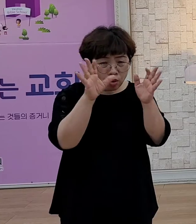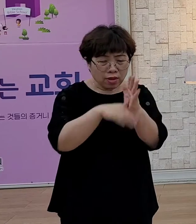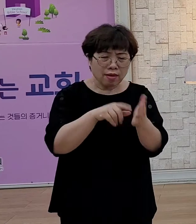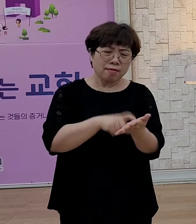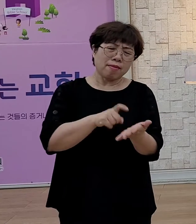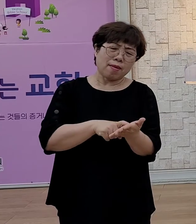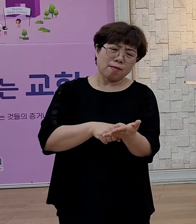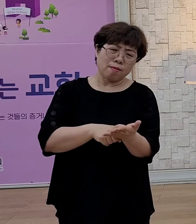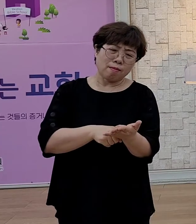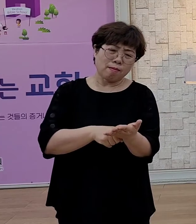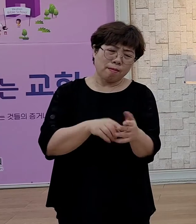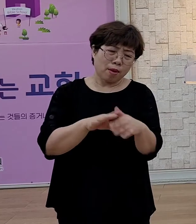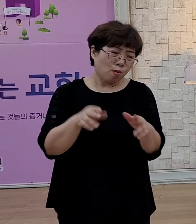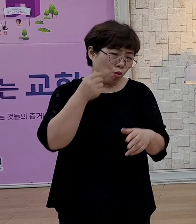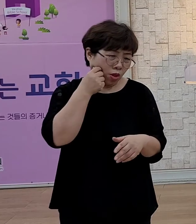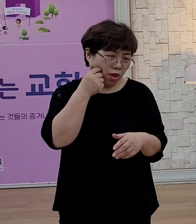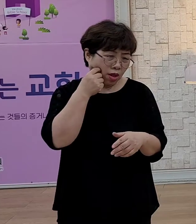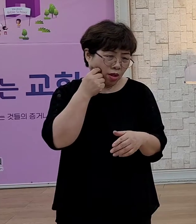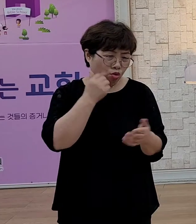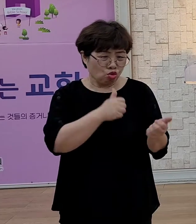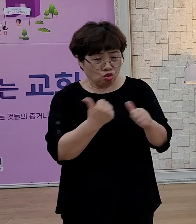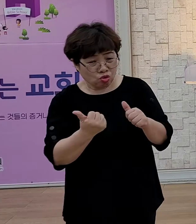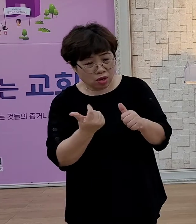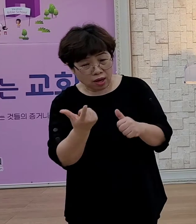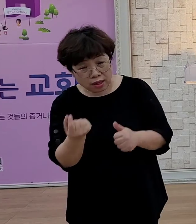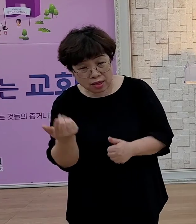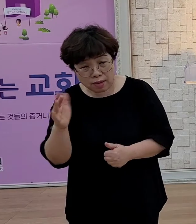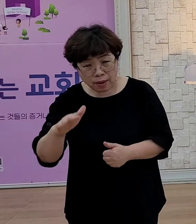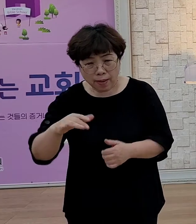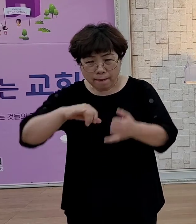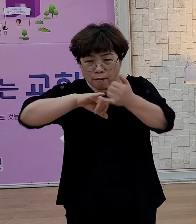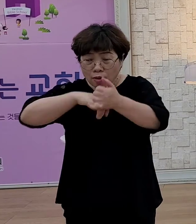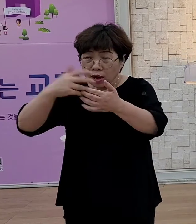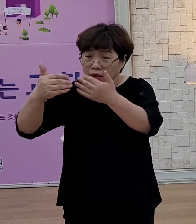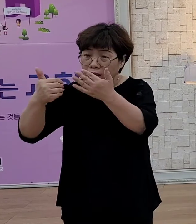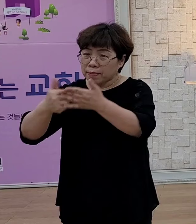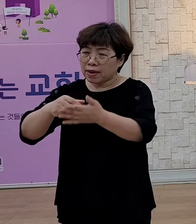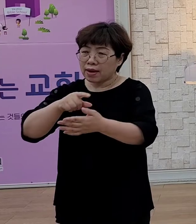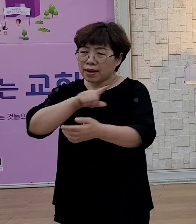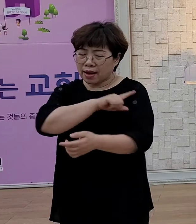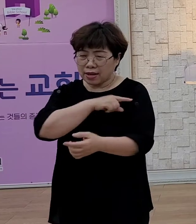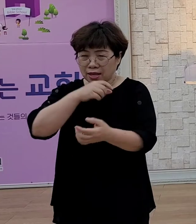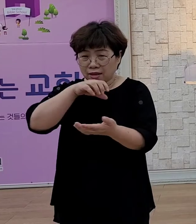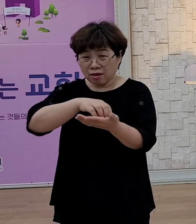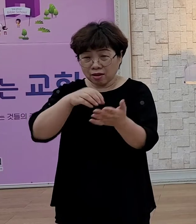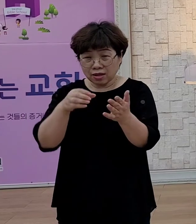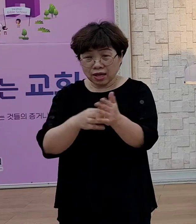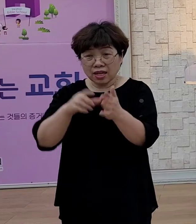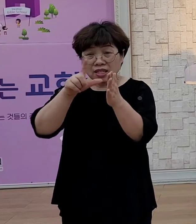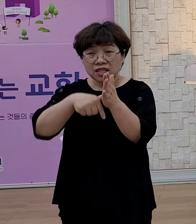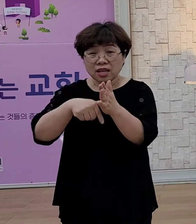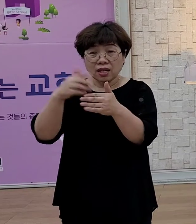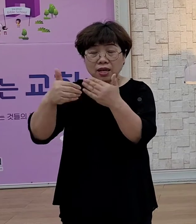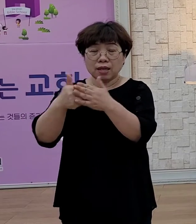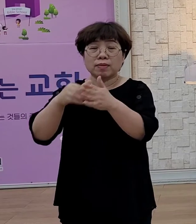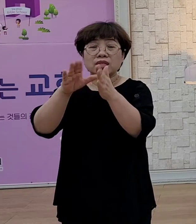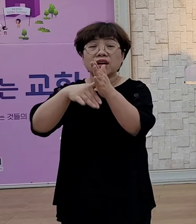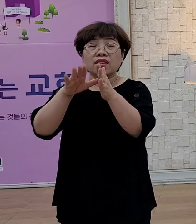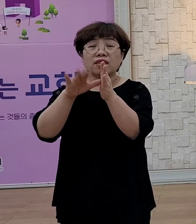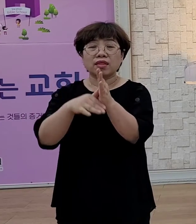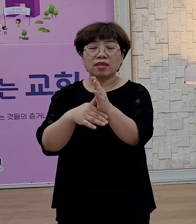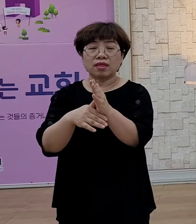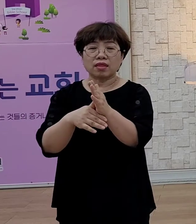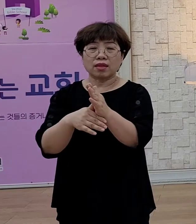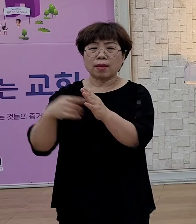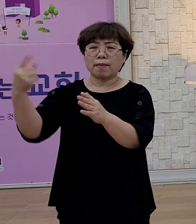해결 방법이 없고 죽을 것 같지만 반드시 하나님은 가장 적절할 때 하나님의 때에